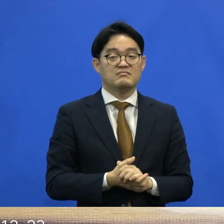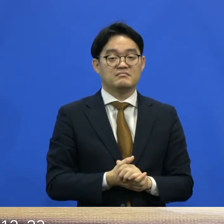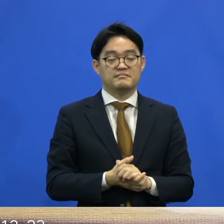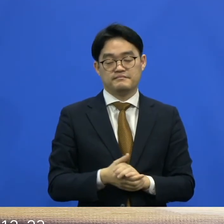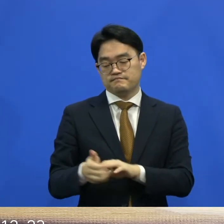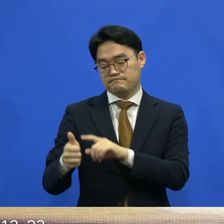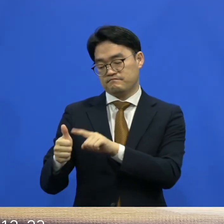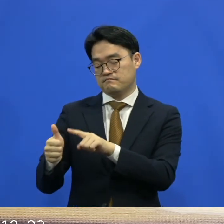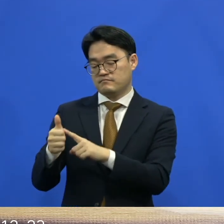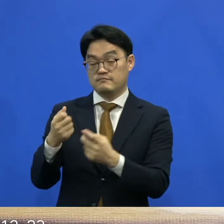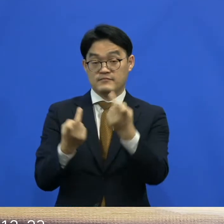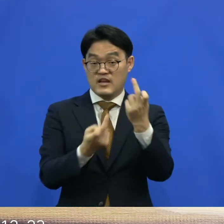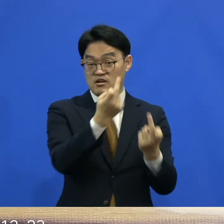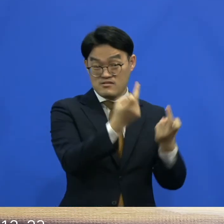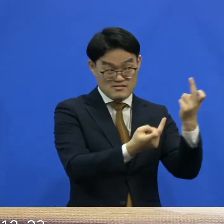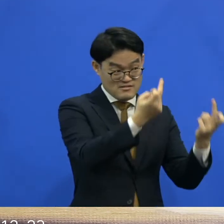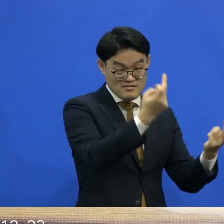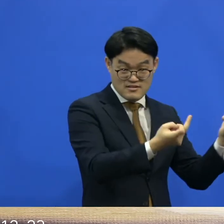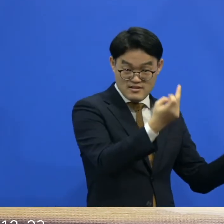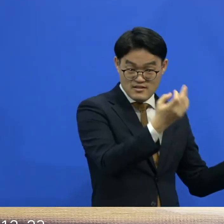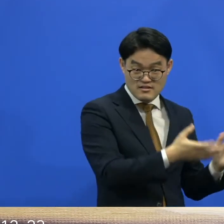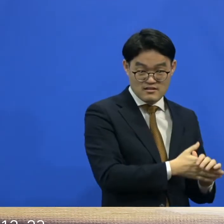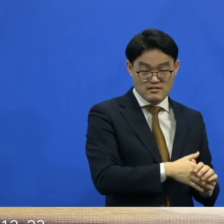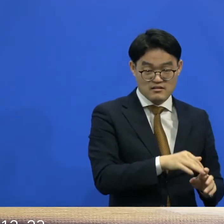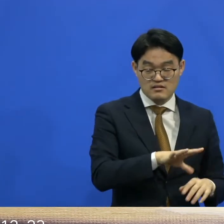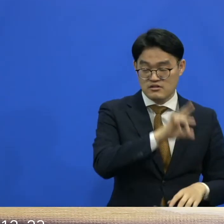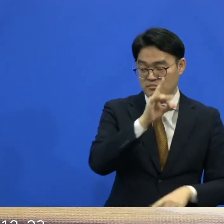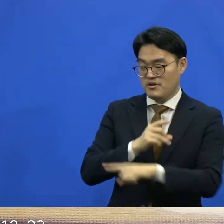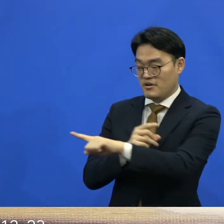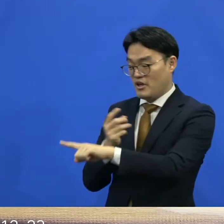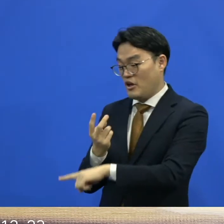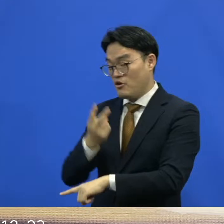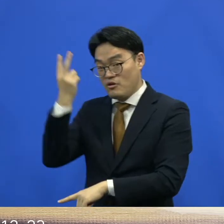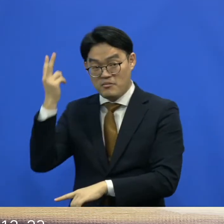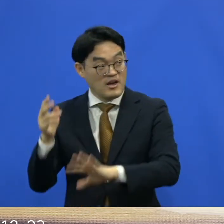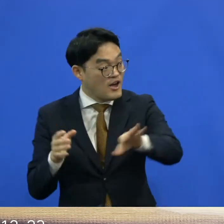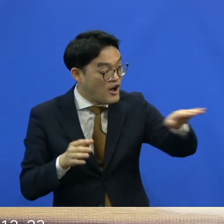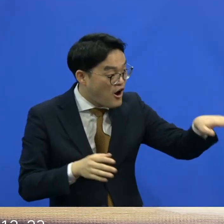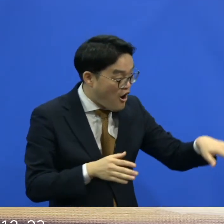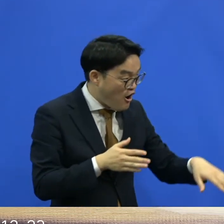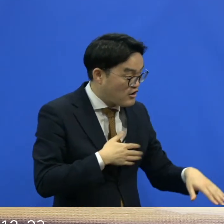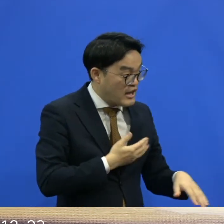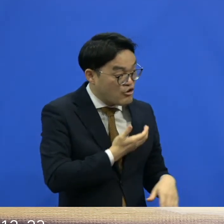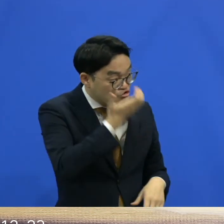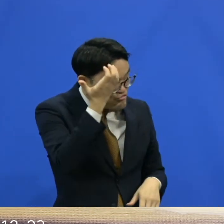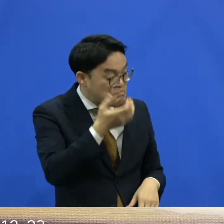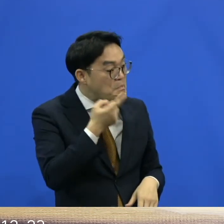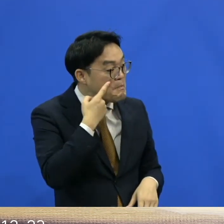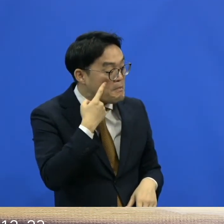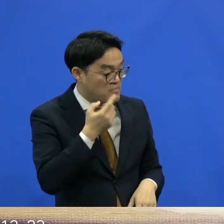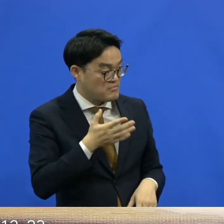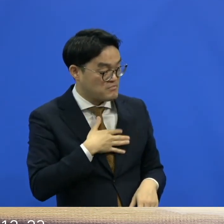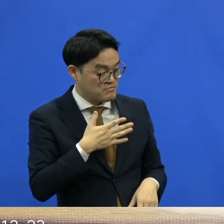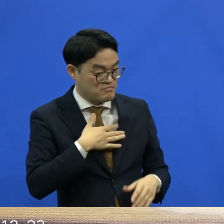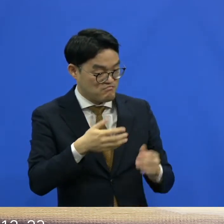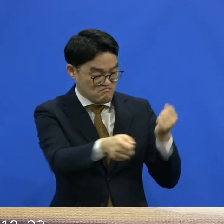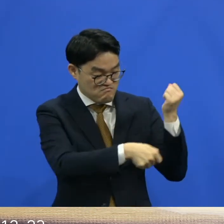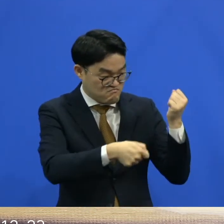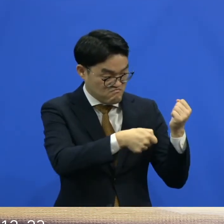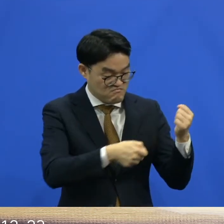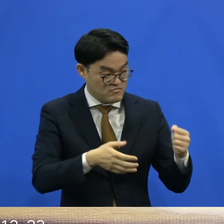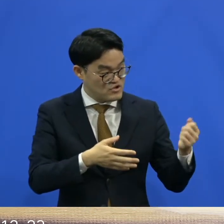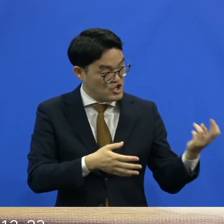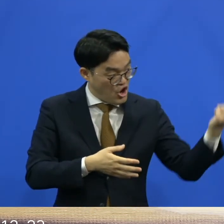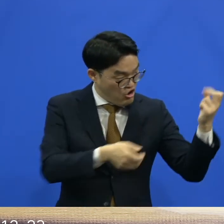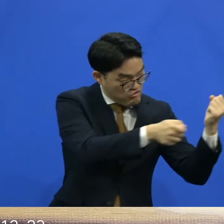요셉의 형제들이 요셉이 처음 꿈 얘기를 했을 때 뭐라고 했습니까? 그 꿈의 얘기를 들었을 때 요셉의 형들의 반응은